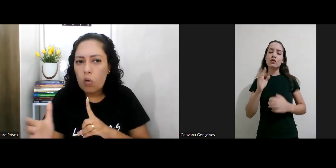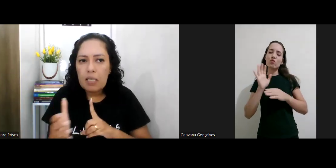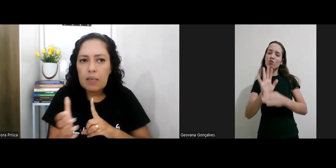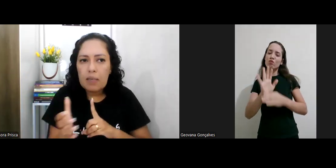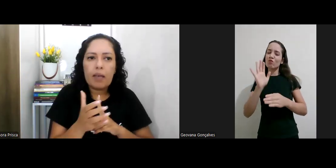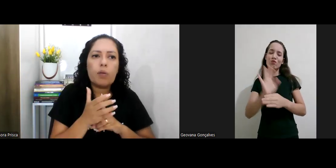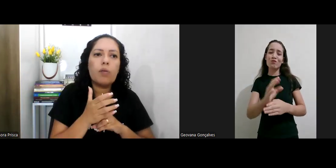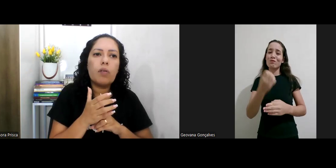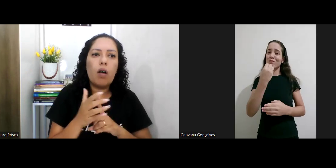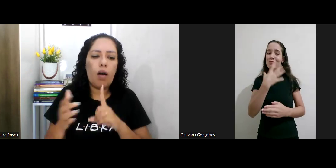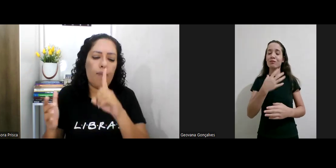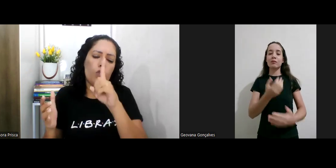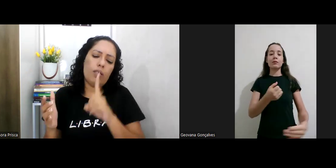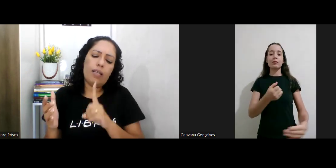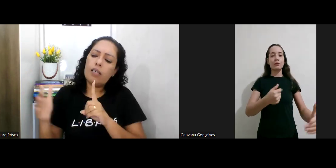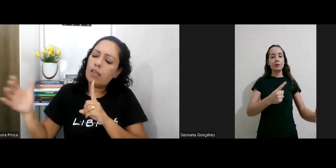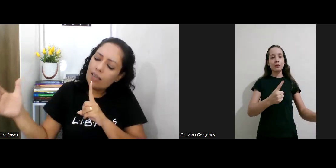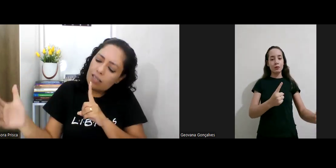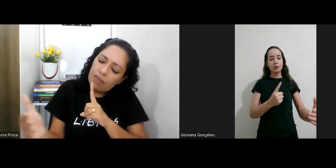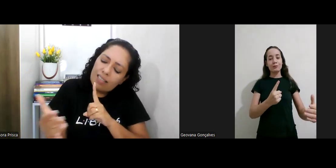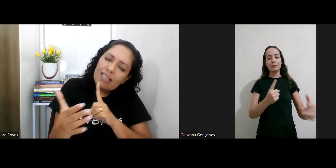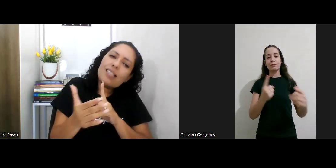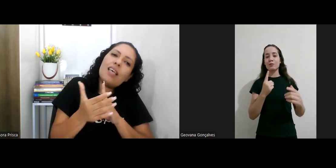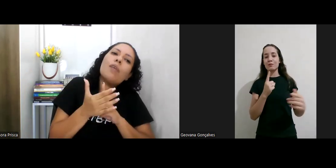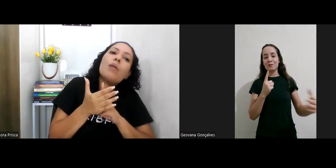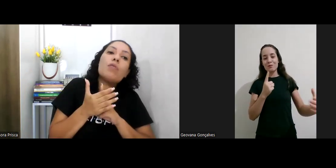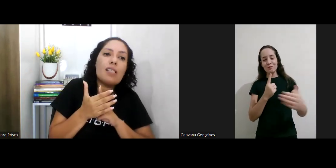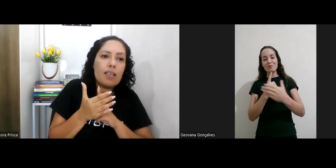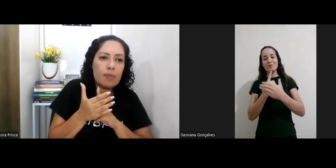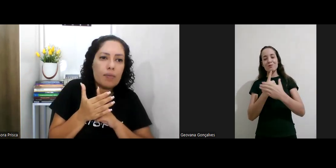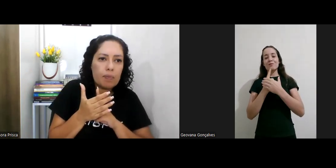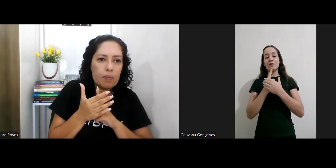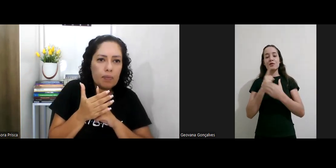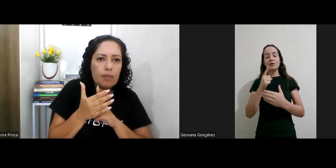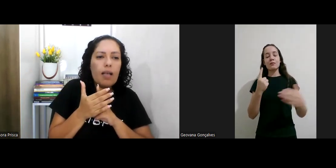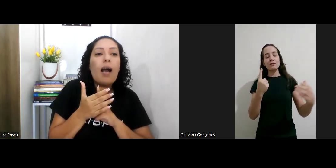de acolhimento. Ó, a pessoa está aqui. Você vai trazê-la para você.